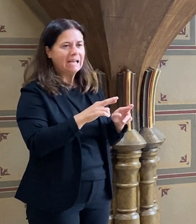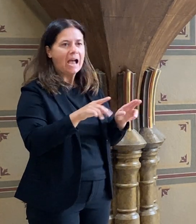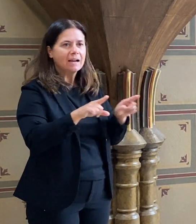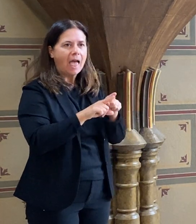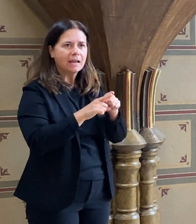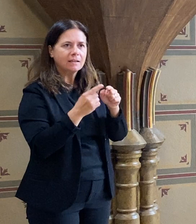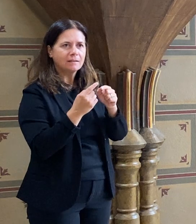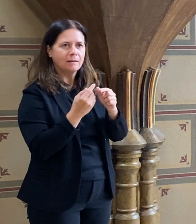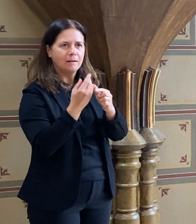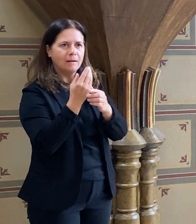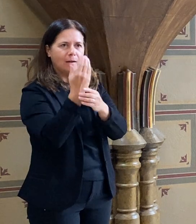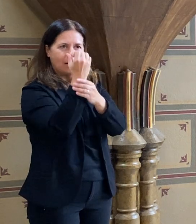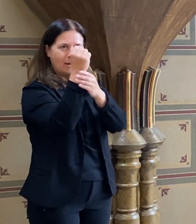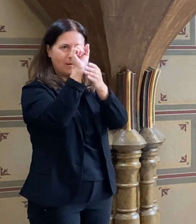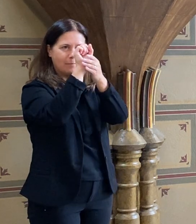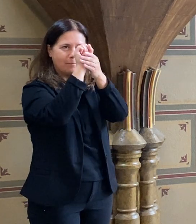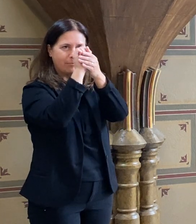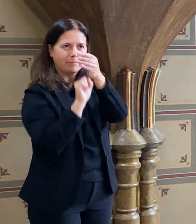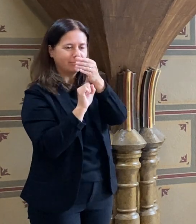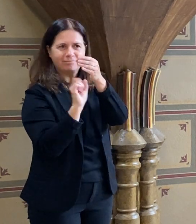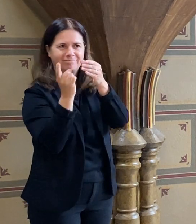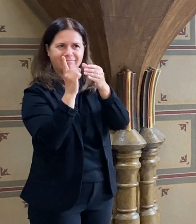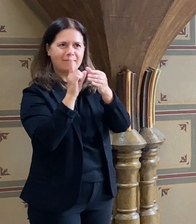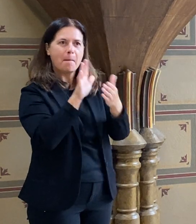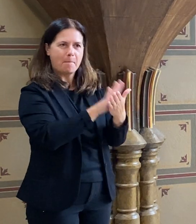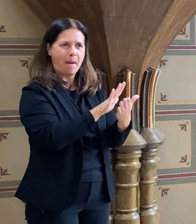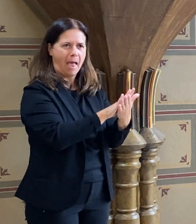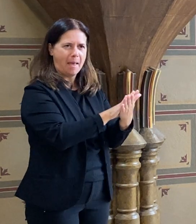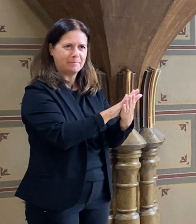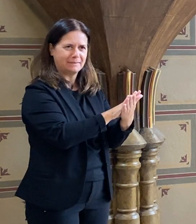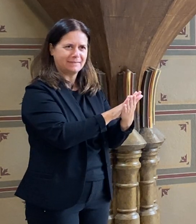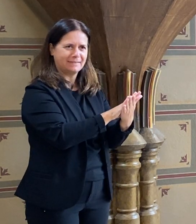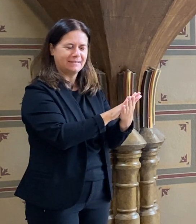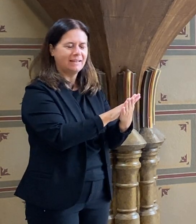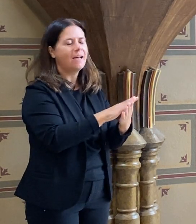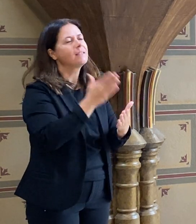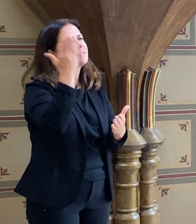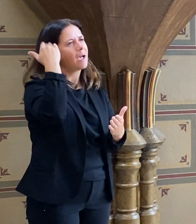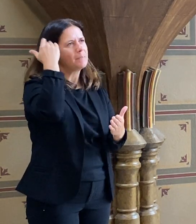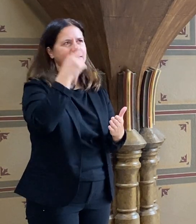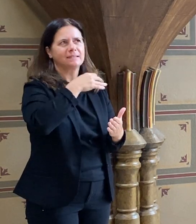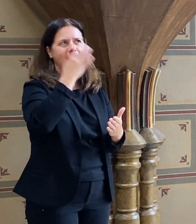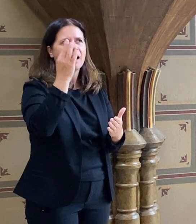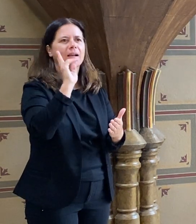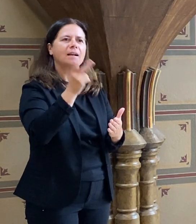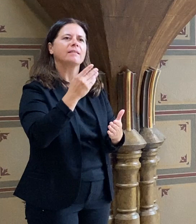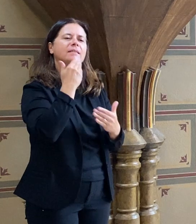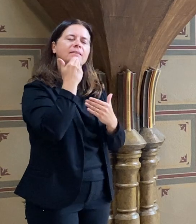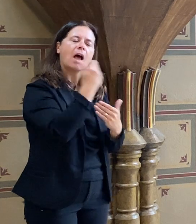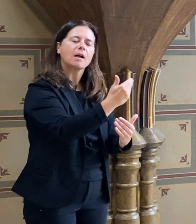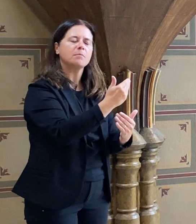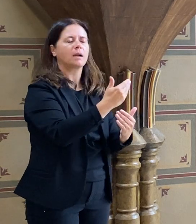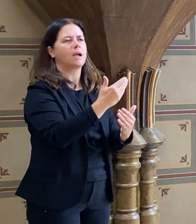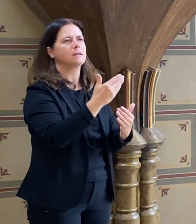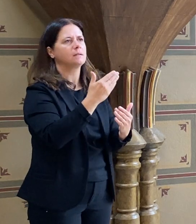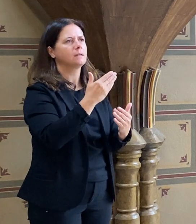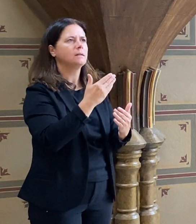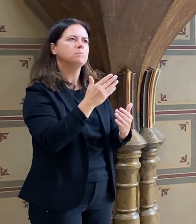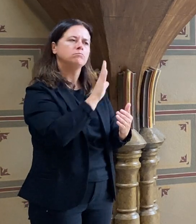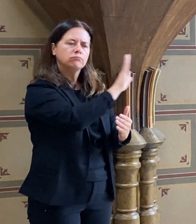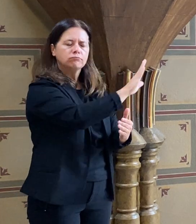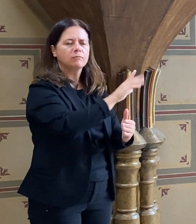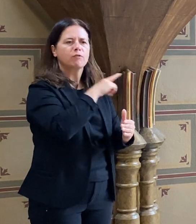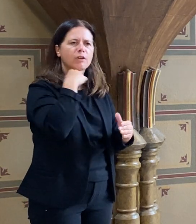abtauchen wird. An diesem Tag konnten wir mit Dankbarkeit in die vergangenen Jahre blicken auf ein reiches